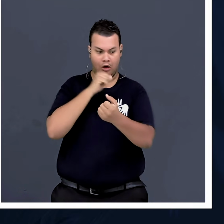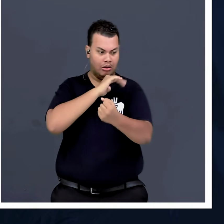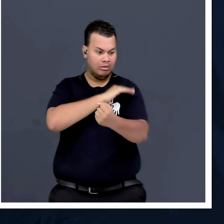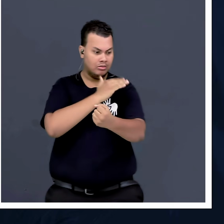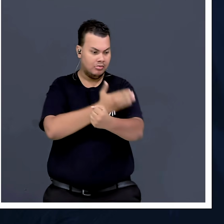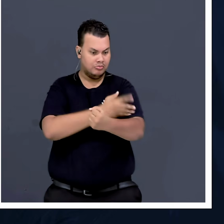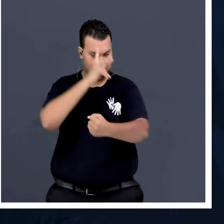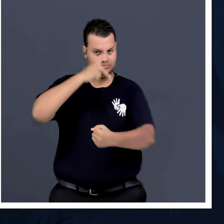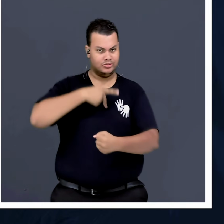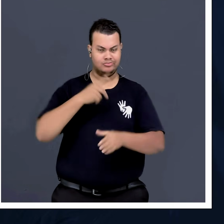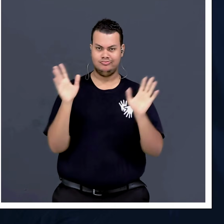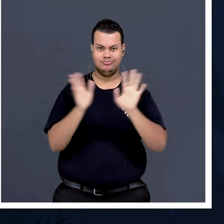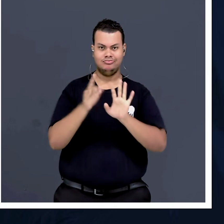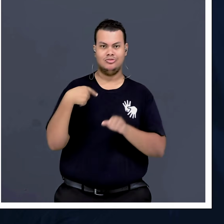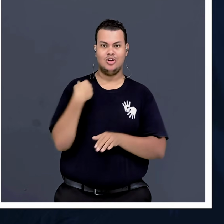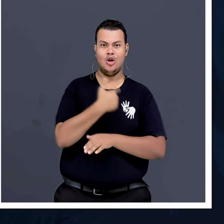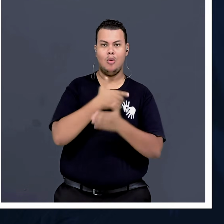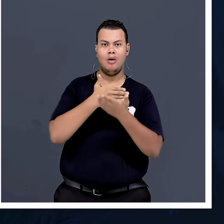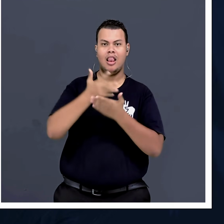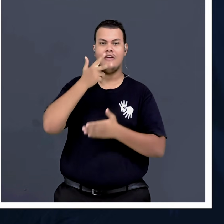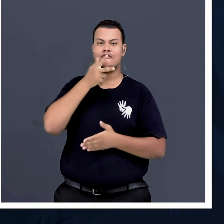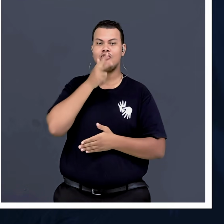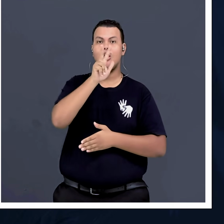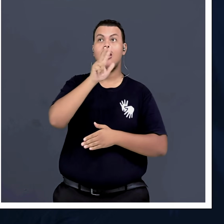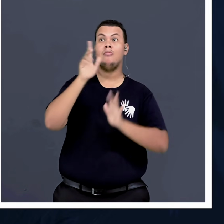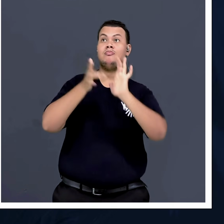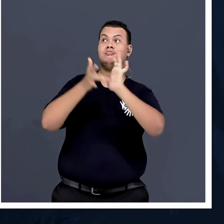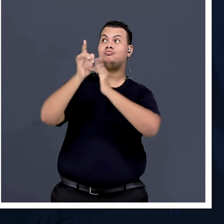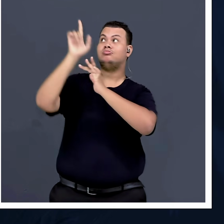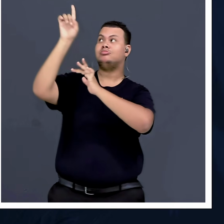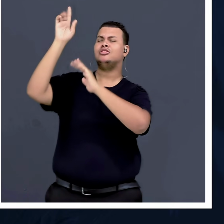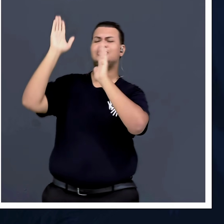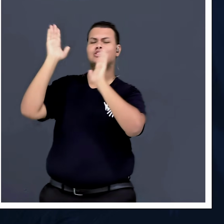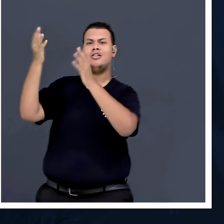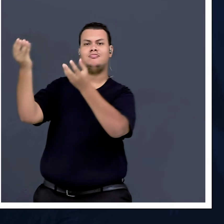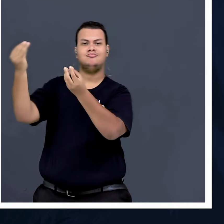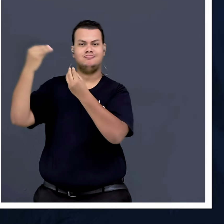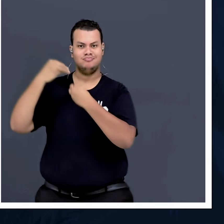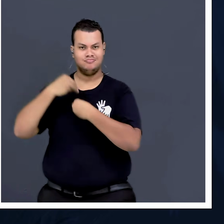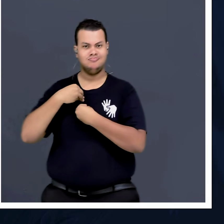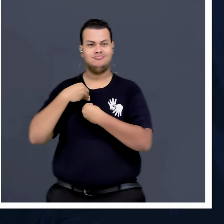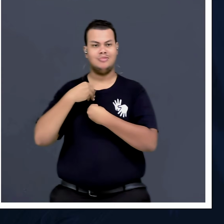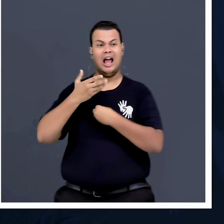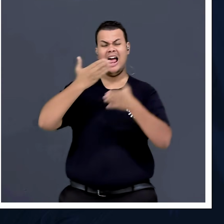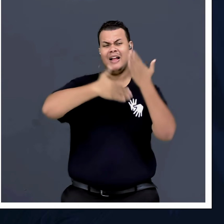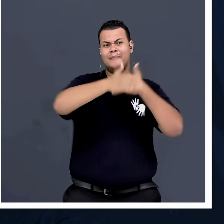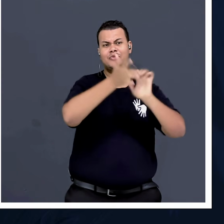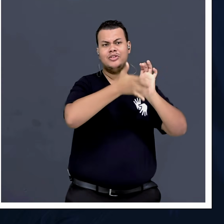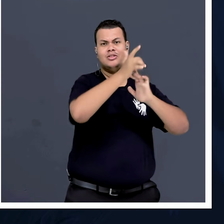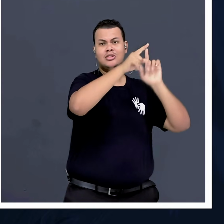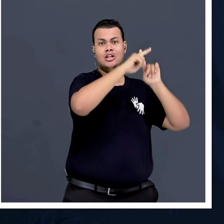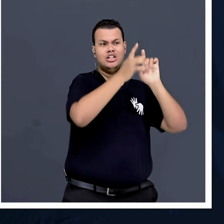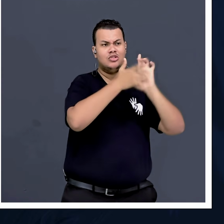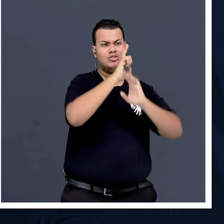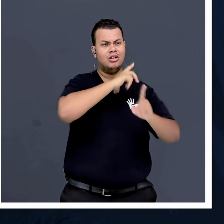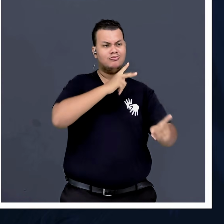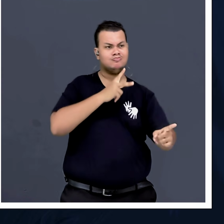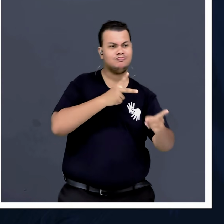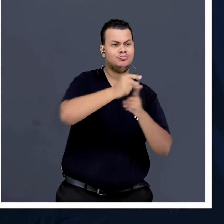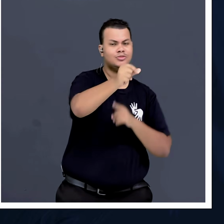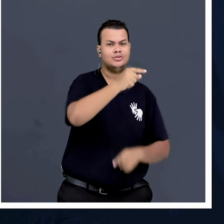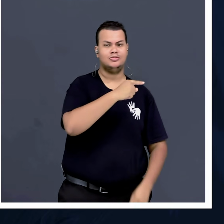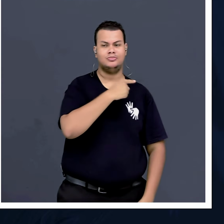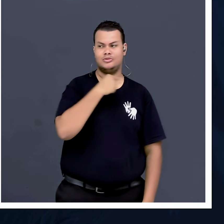forças, lutamos a partir da vitória que Cristo já nos concedeu na cruz. Ele triunfou sobre a